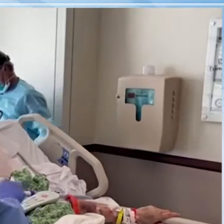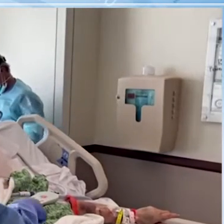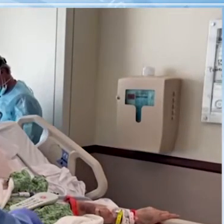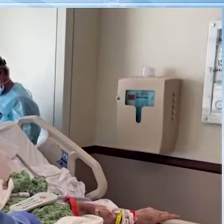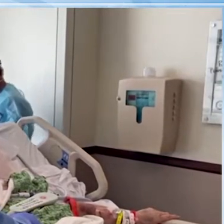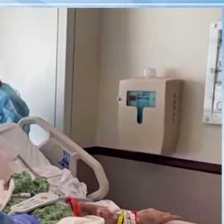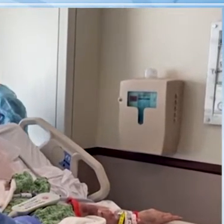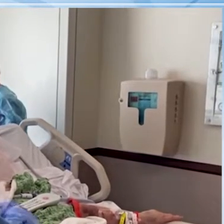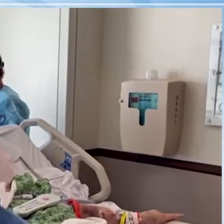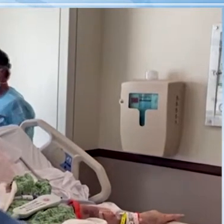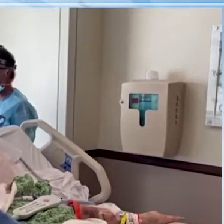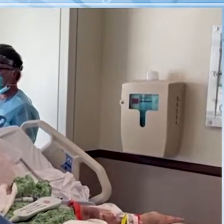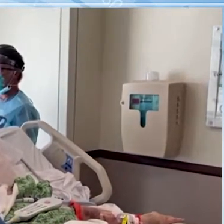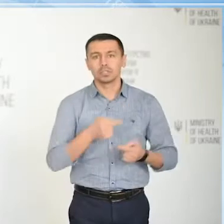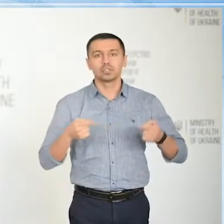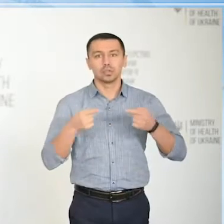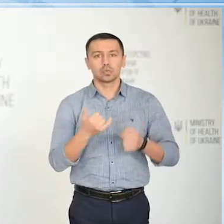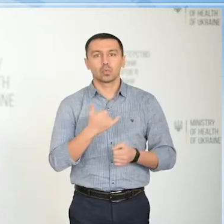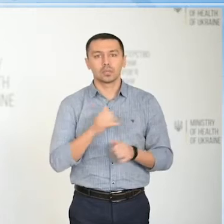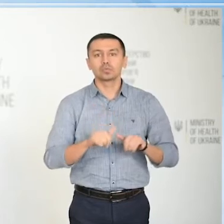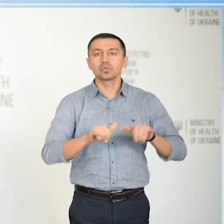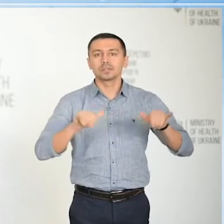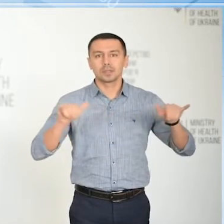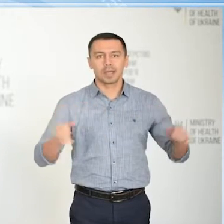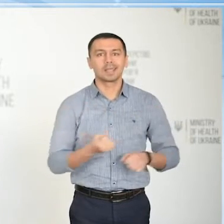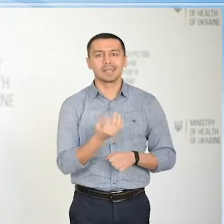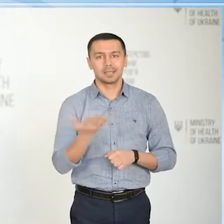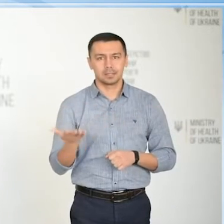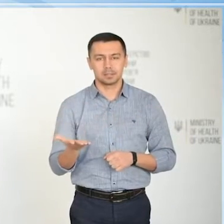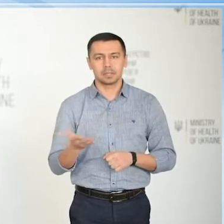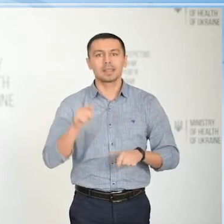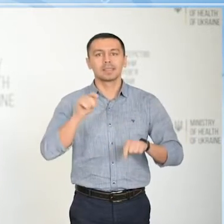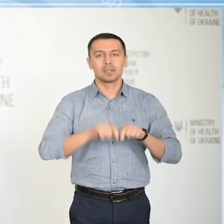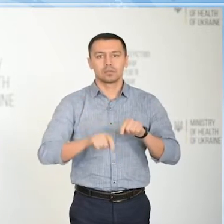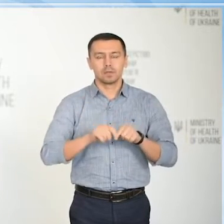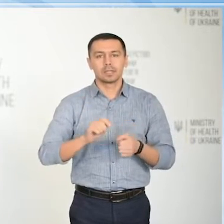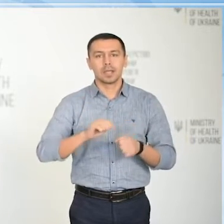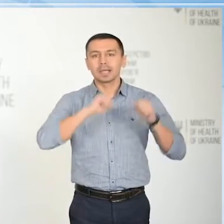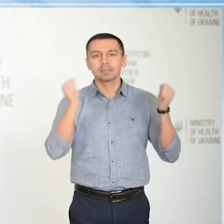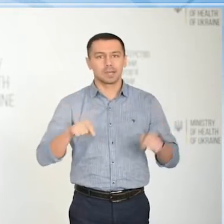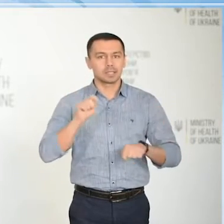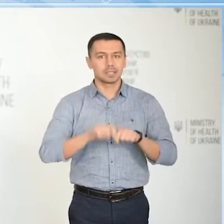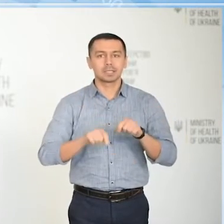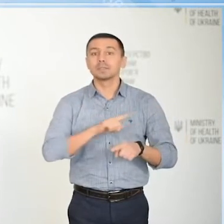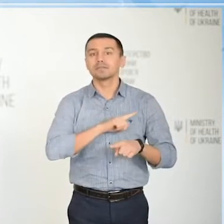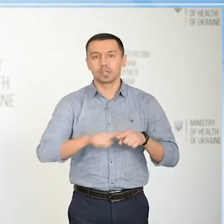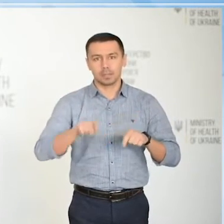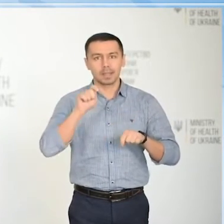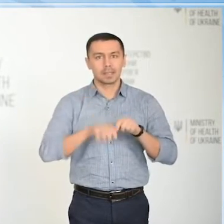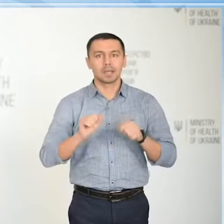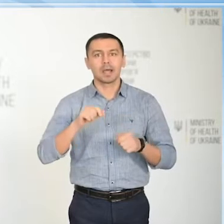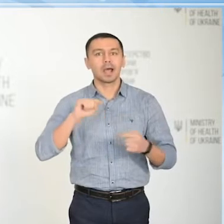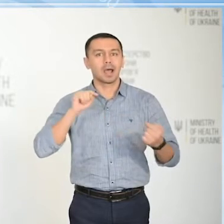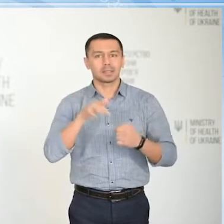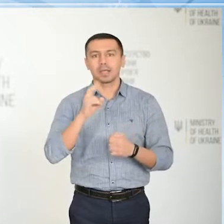тривають. Тривають і тестування громадян. У нас зростає кількість тестувань експрес-тестами, швидкими тестами на